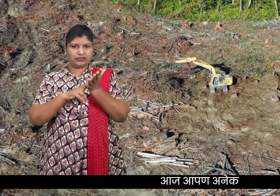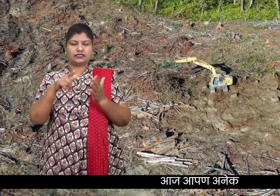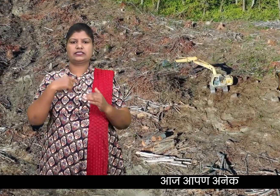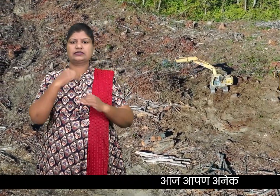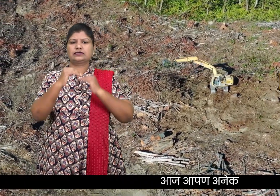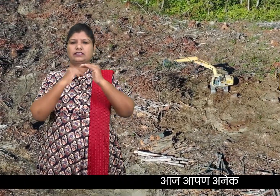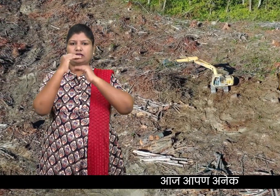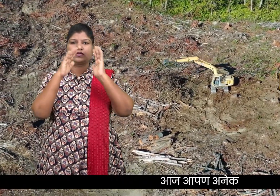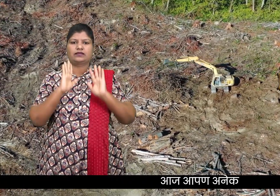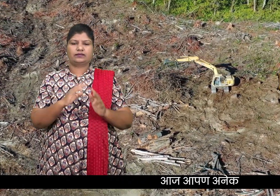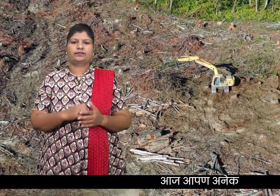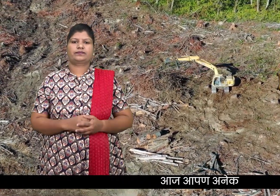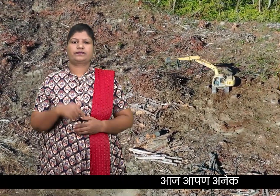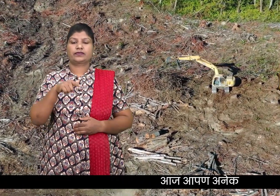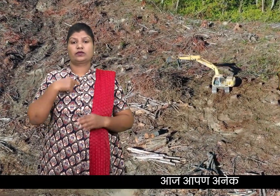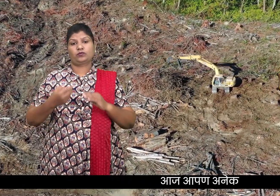आज आपण अनेक